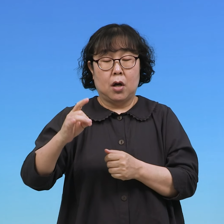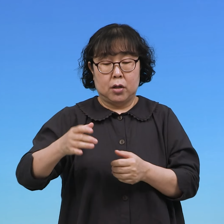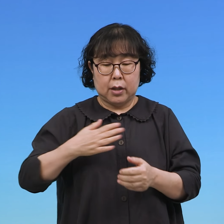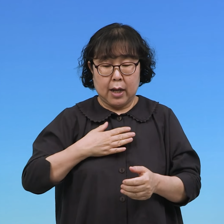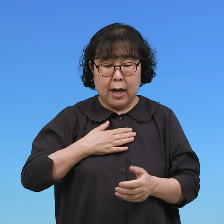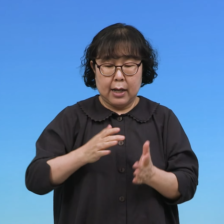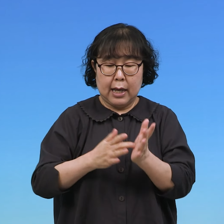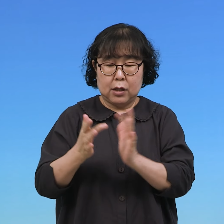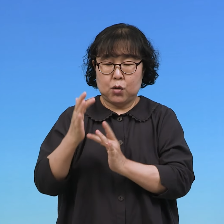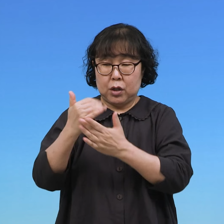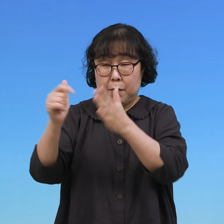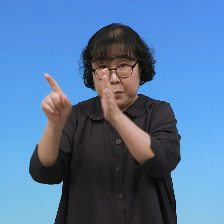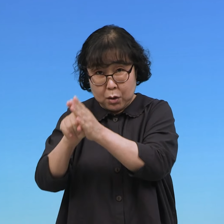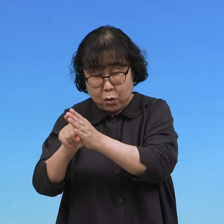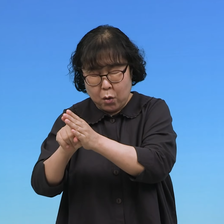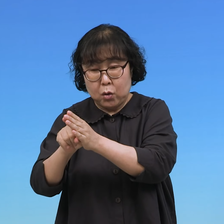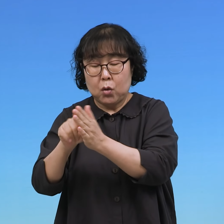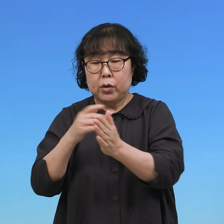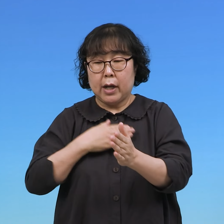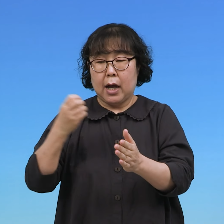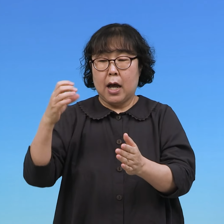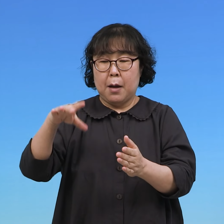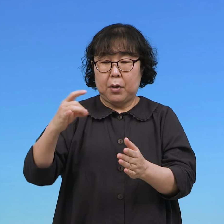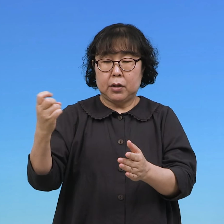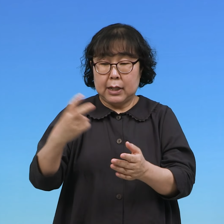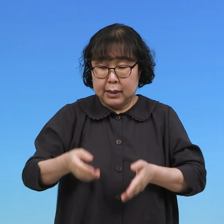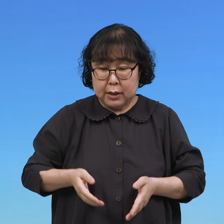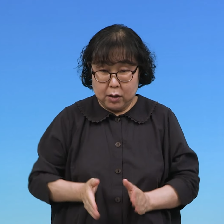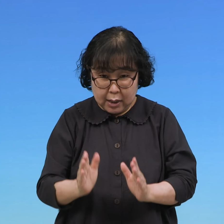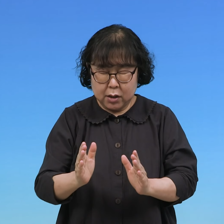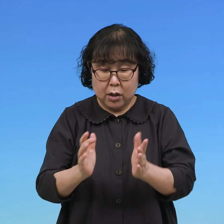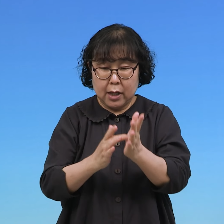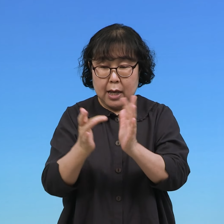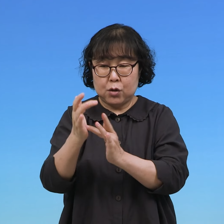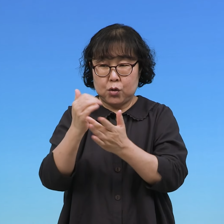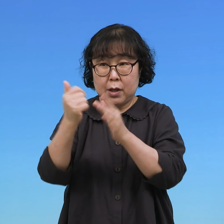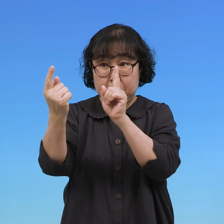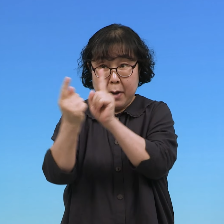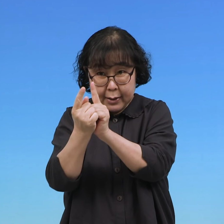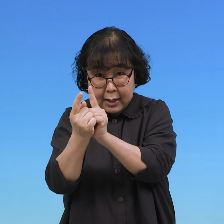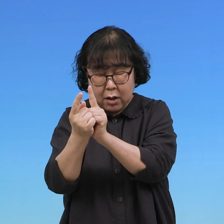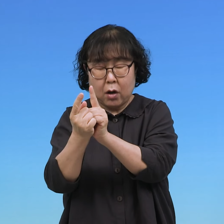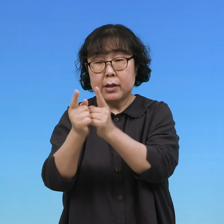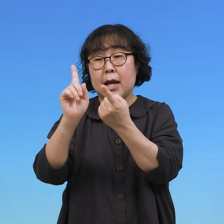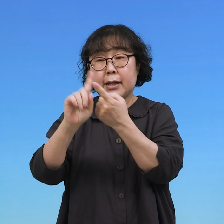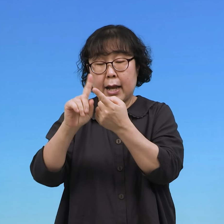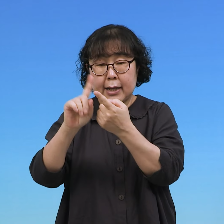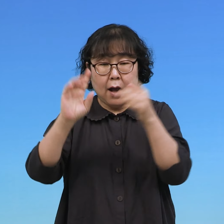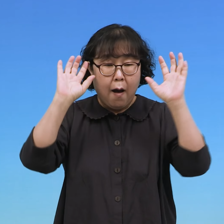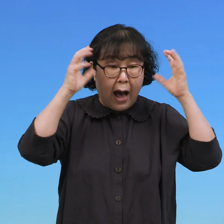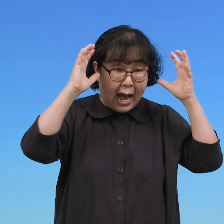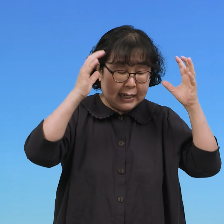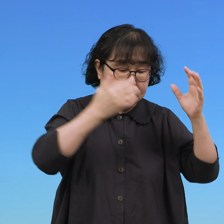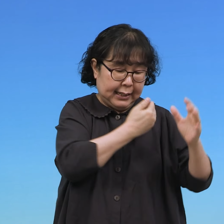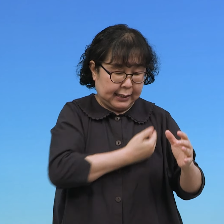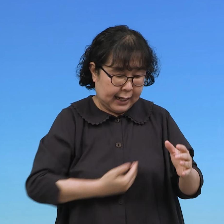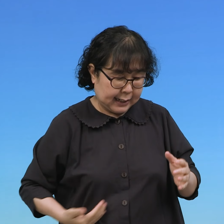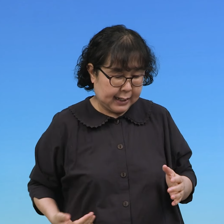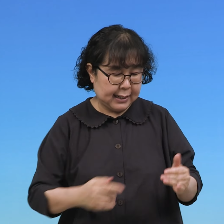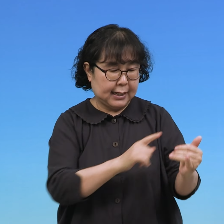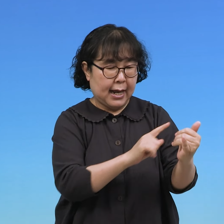내가 먼저 예수 믿고 내가 먼저 거듭나고 내가 먼저 예수님을 만난 그 사실을 그 어린 아이들에게 전해주는